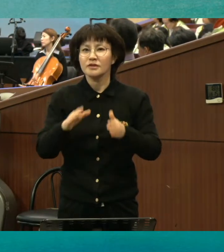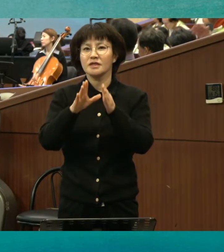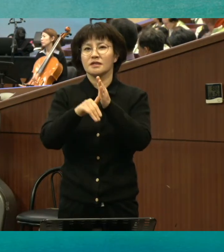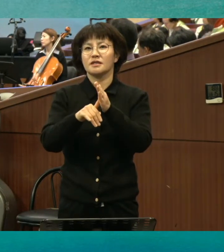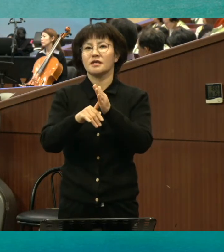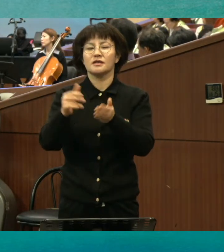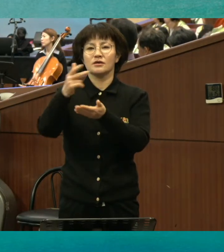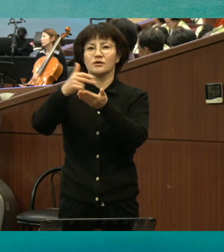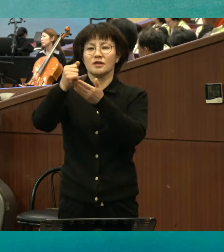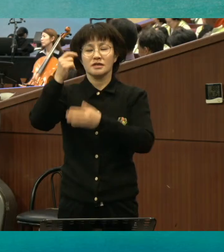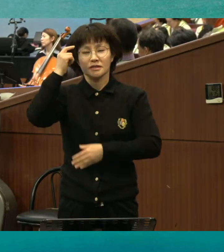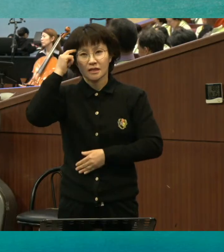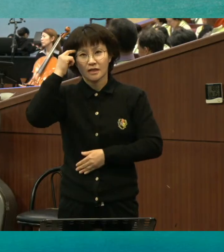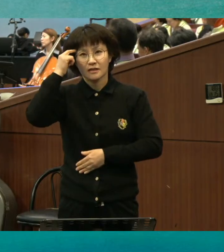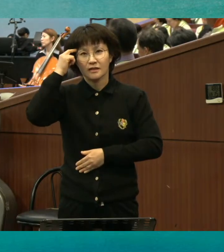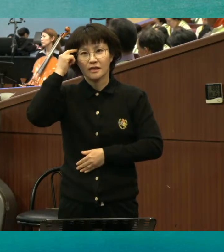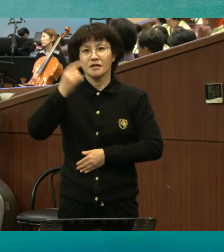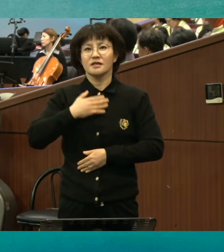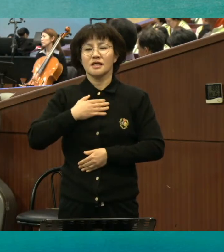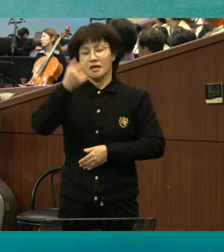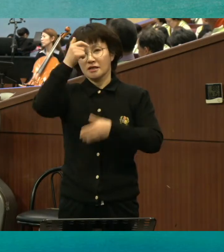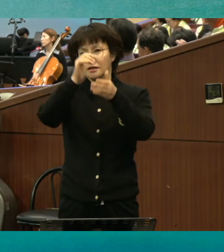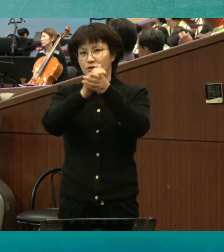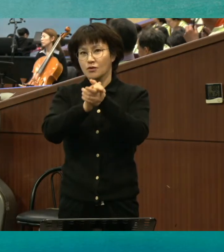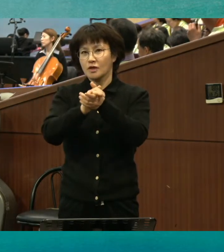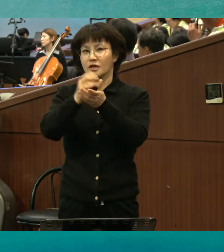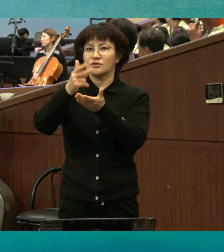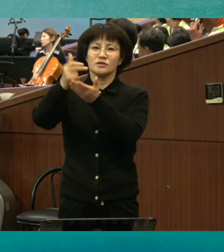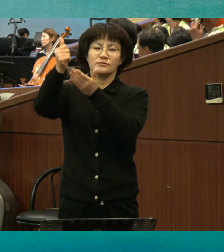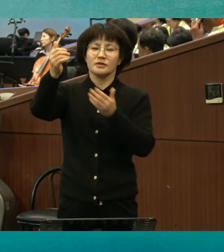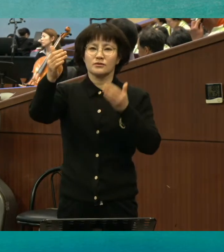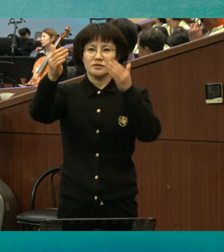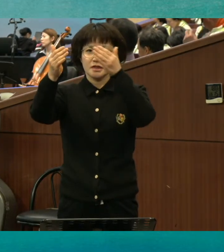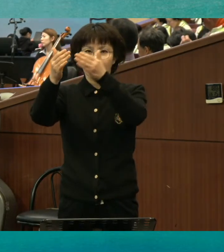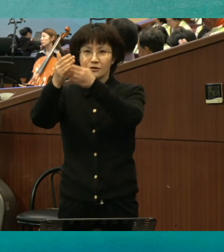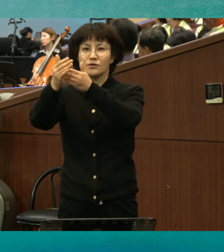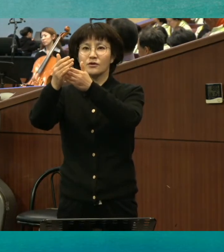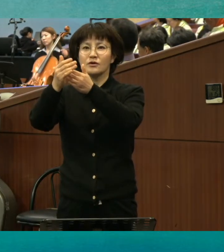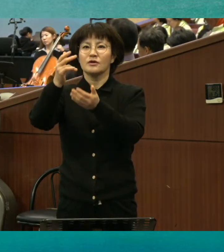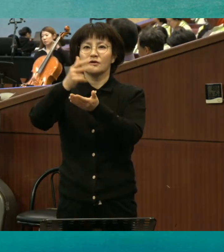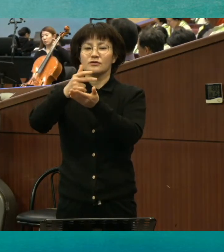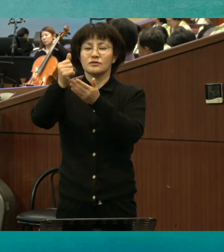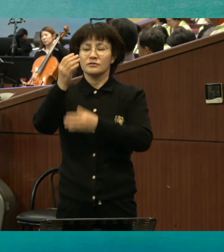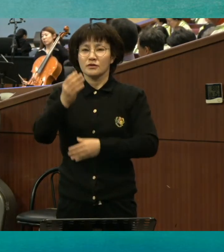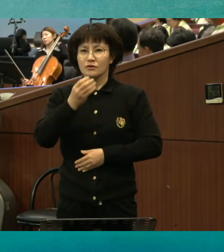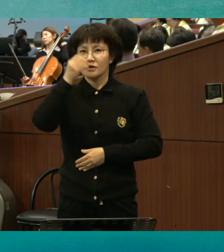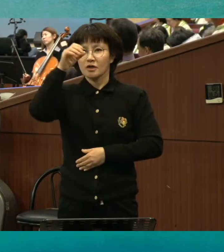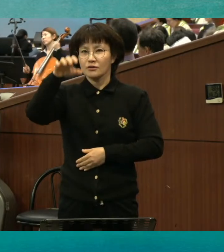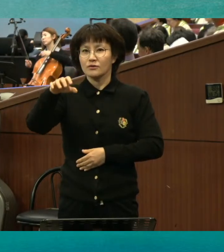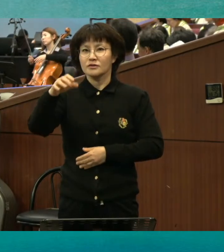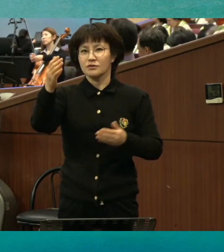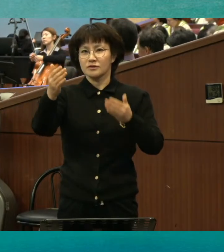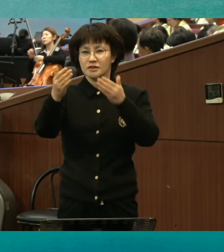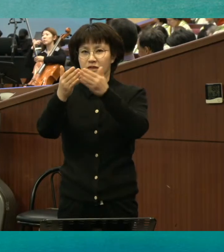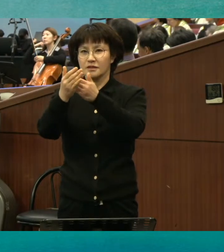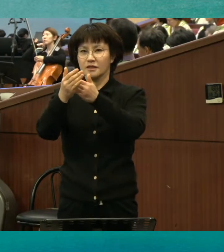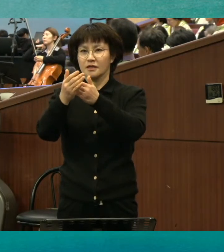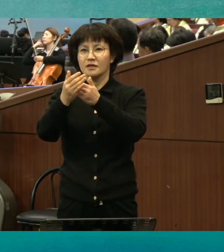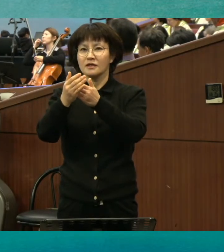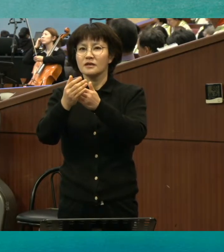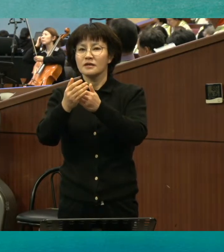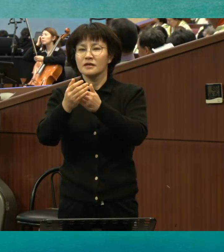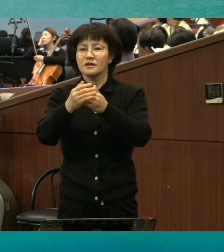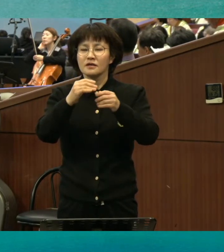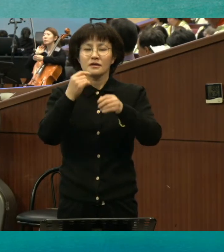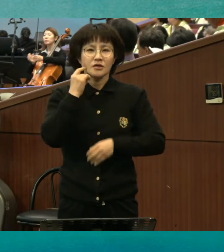여호와를 생각하였더니 내 기도가 주께 이르렀사오며 주의 성전을 믿었나이다. 거짓되고 헛된